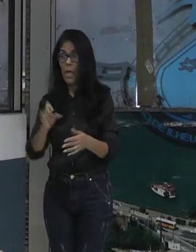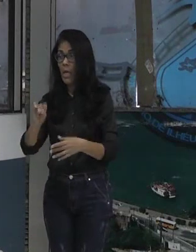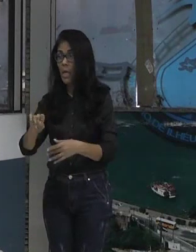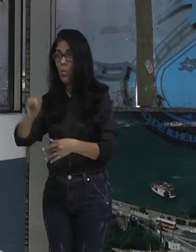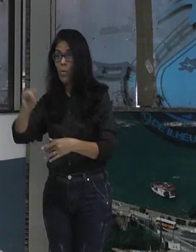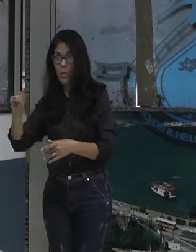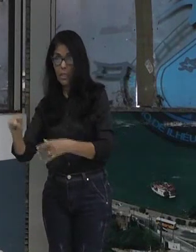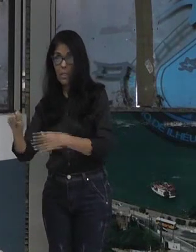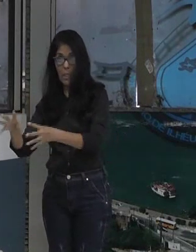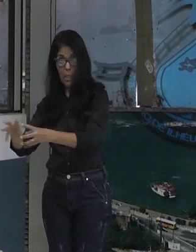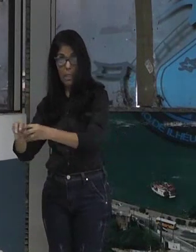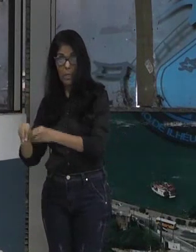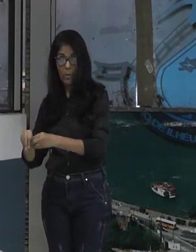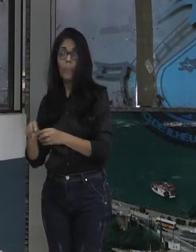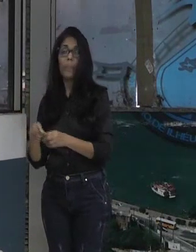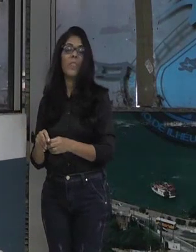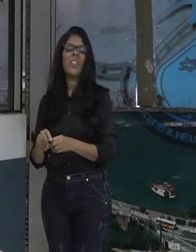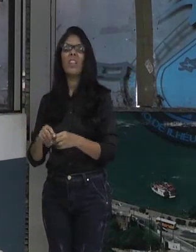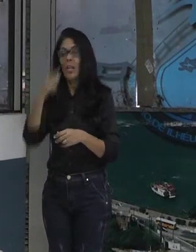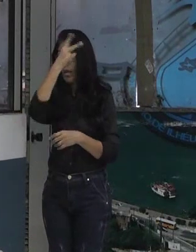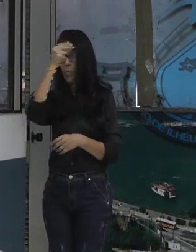e as empresas estão